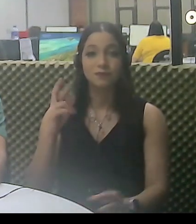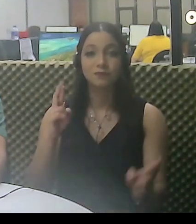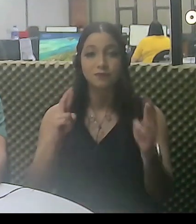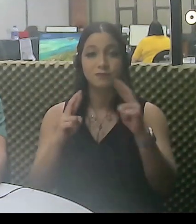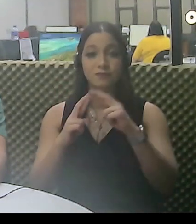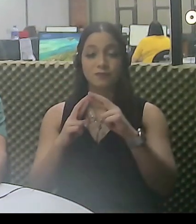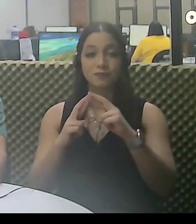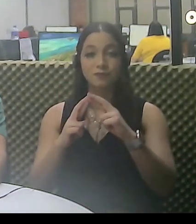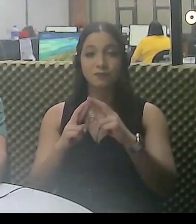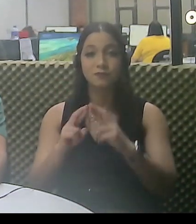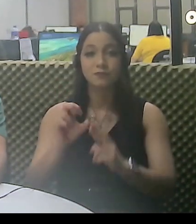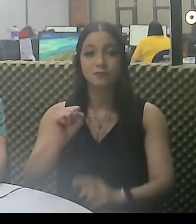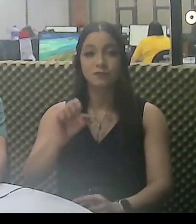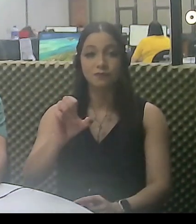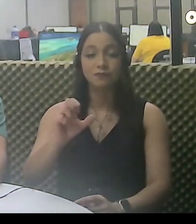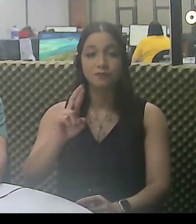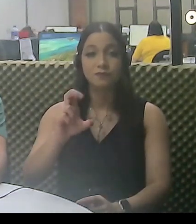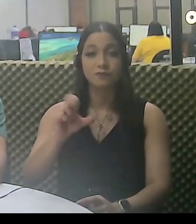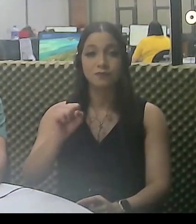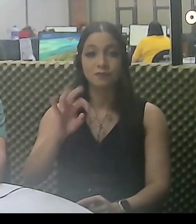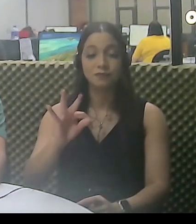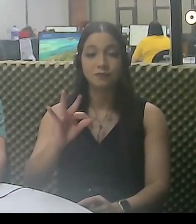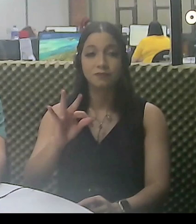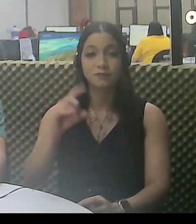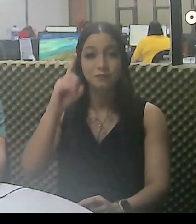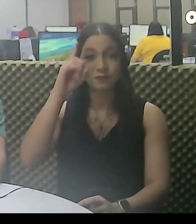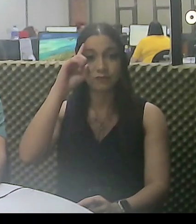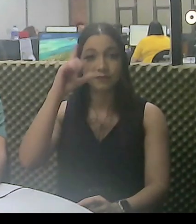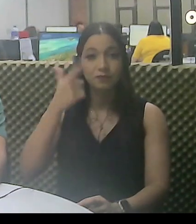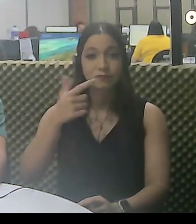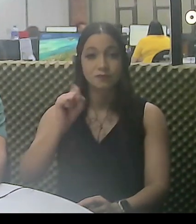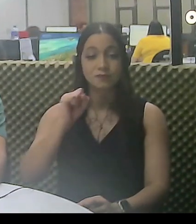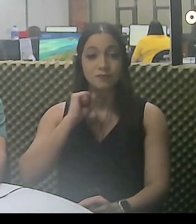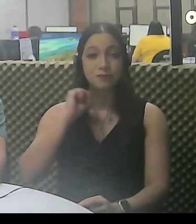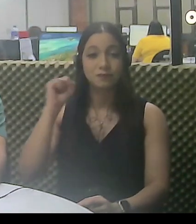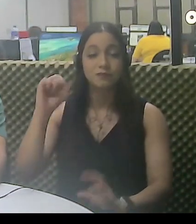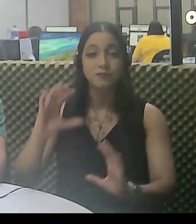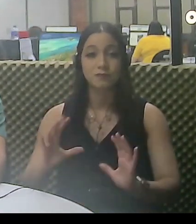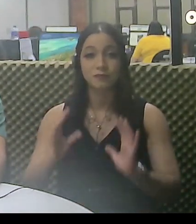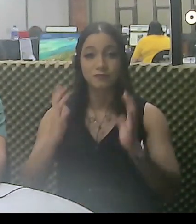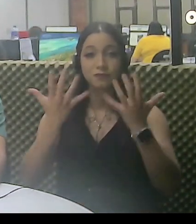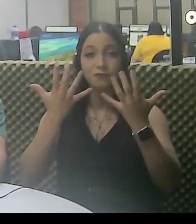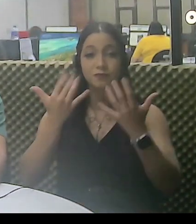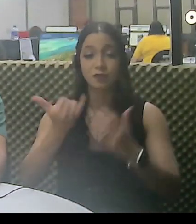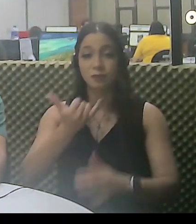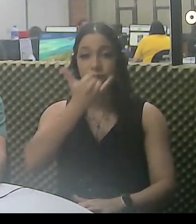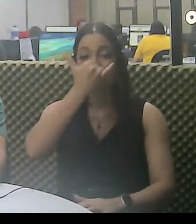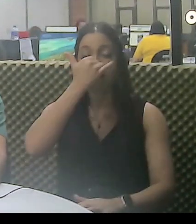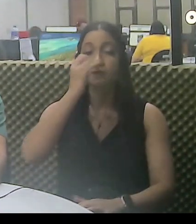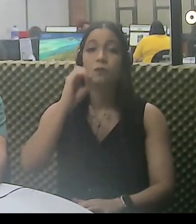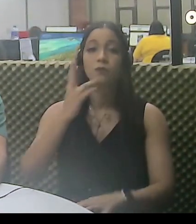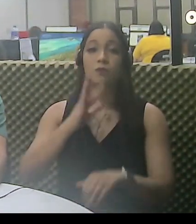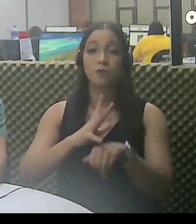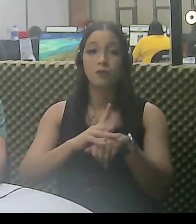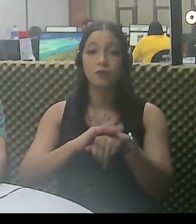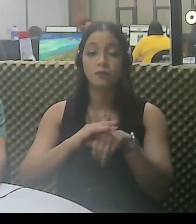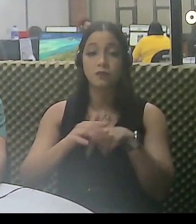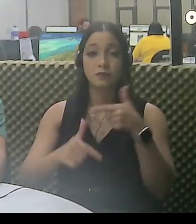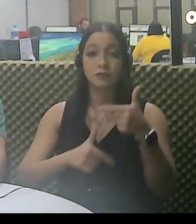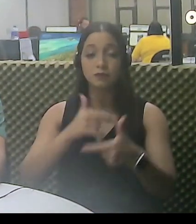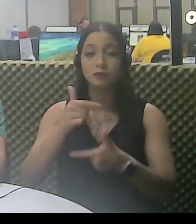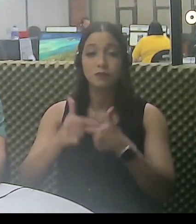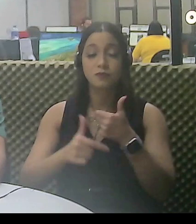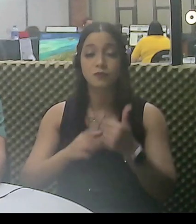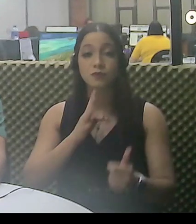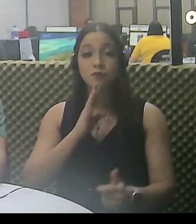saúde do Trabalhador o cerest vai promover no dia 28 de Abril o evento acidente ou doença do trabalho conhecer